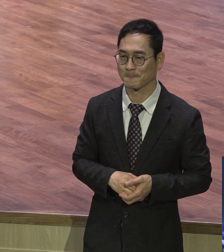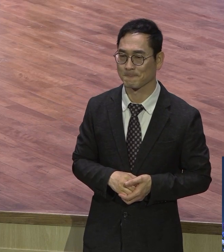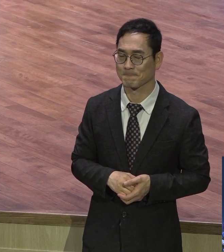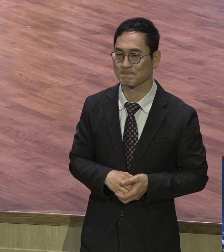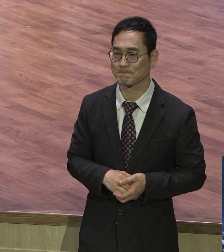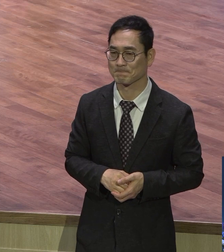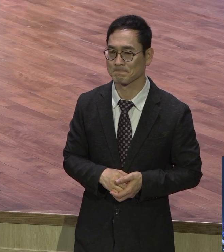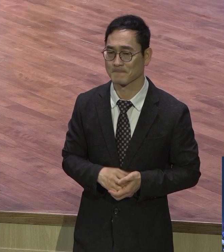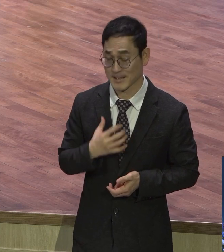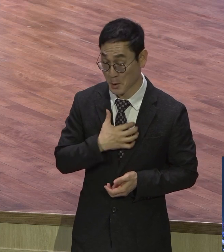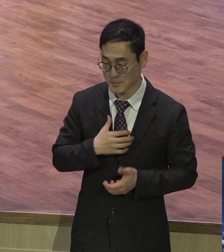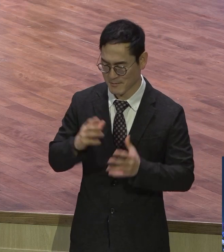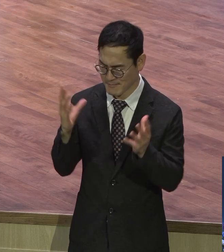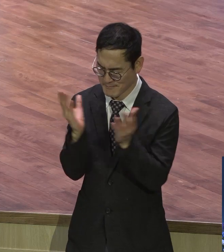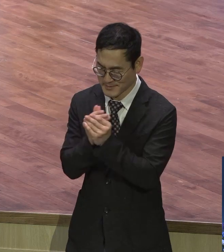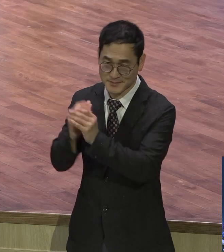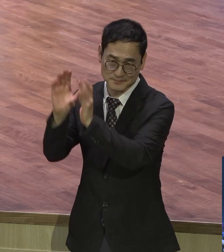맡겨라.